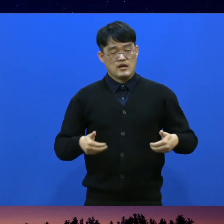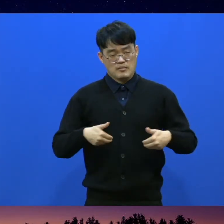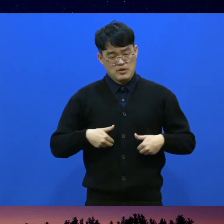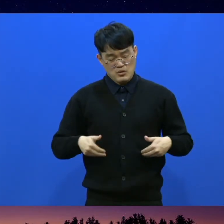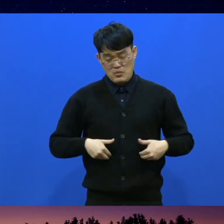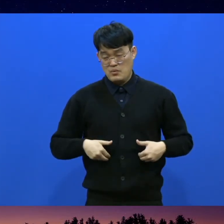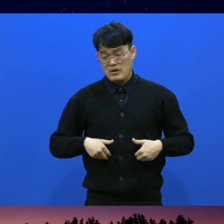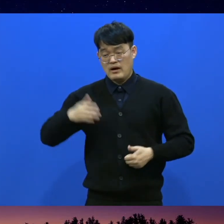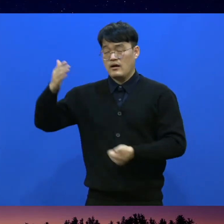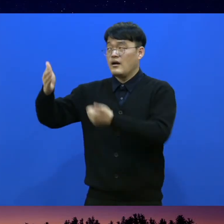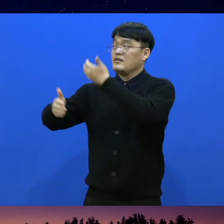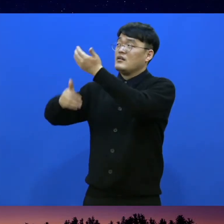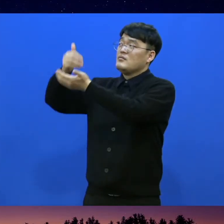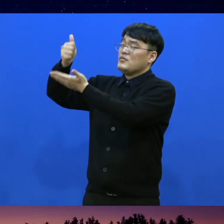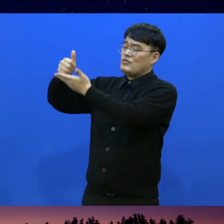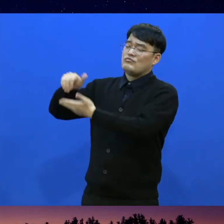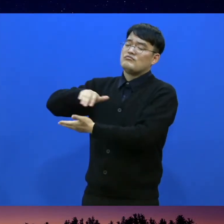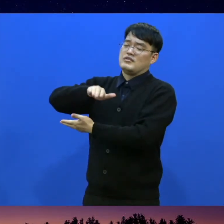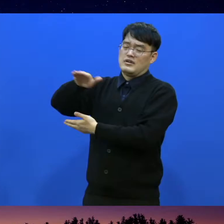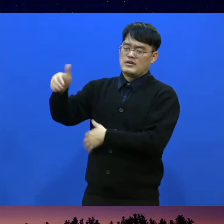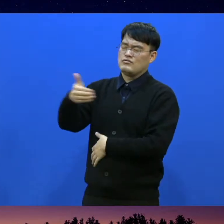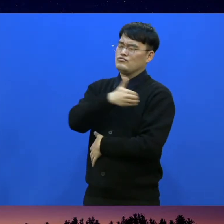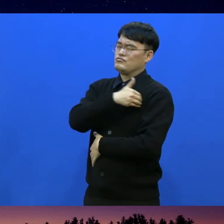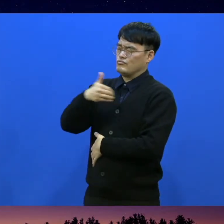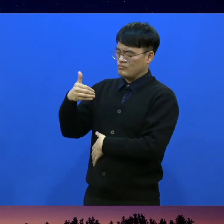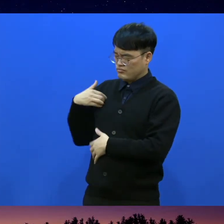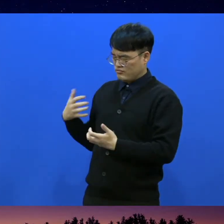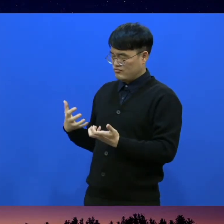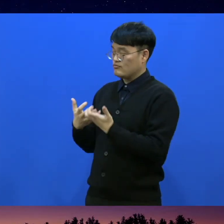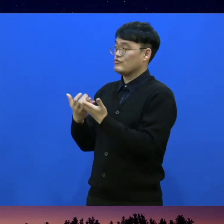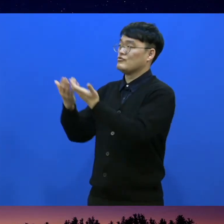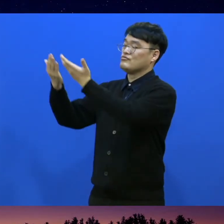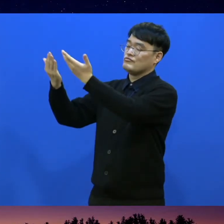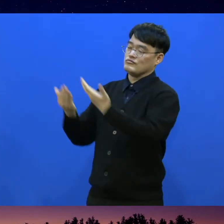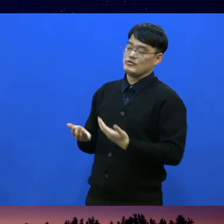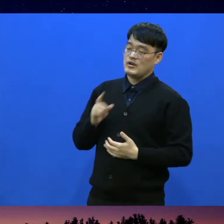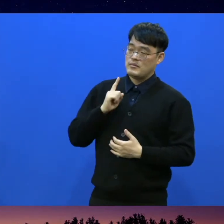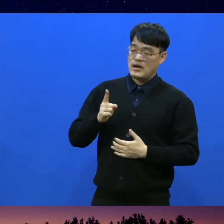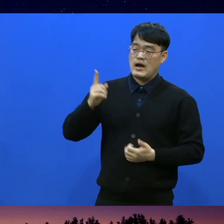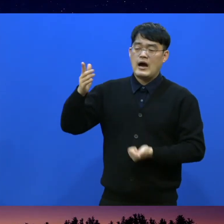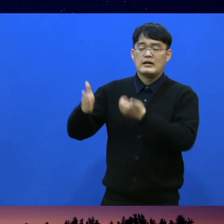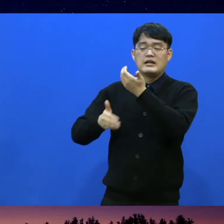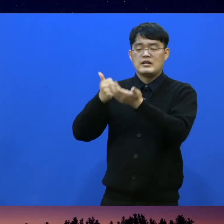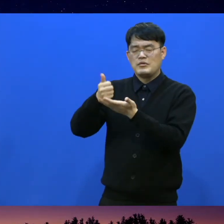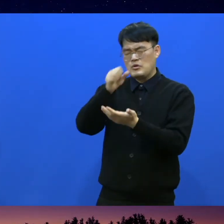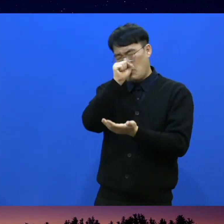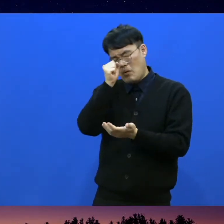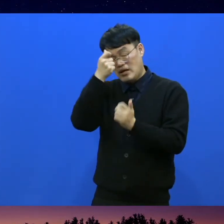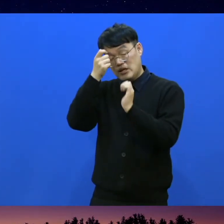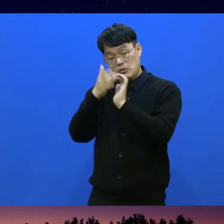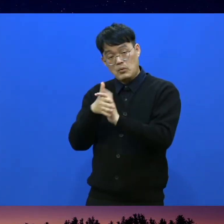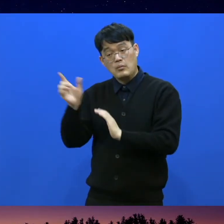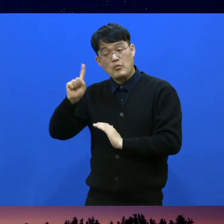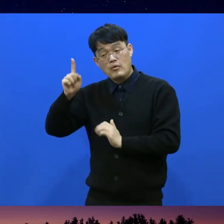하나님이 우리에게 그렇다는 거예요, 여러분. 하나님은 어떤 기도를 좋아하실까요? 하나님을 전적으로